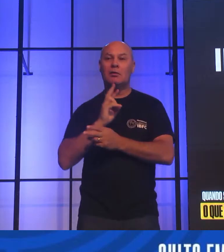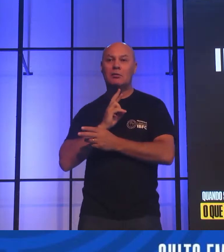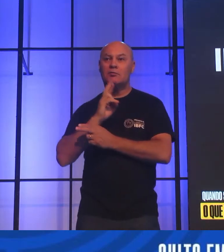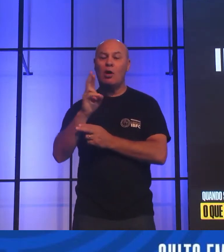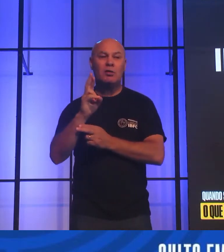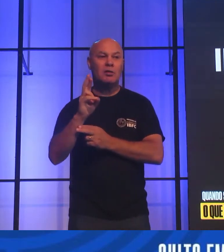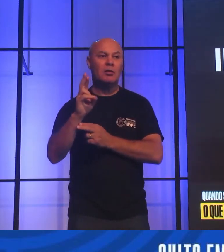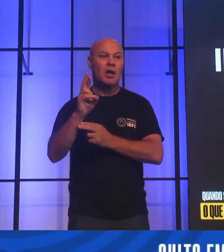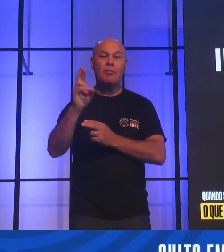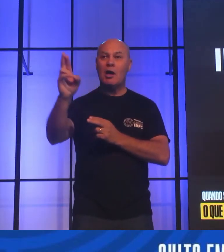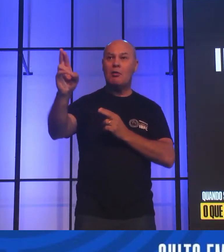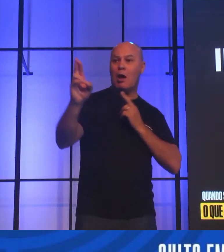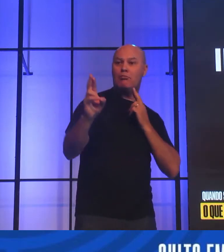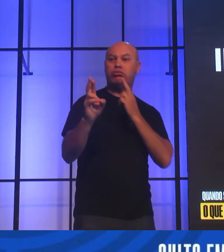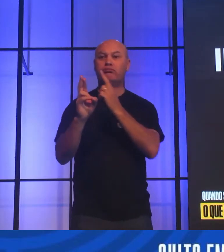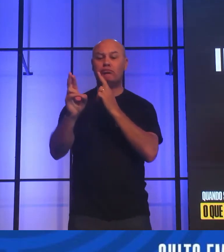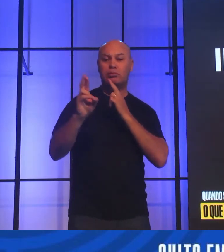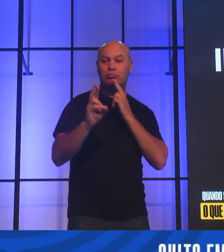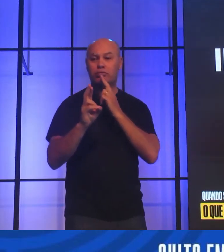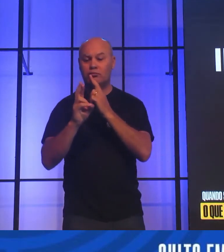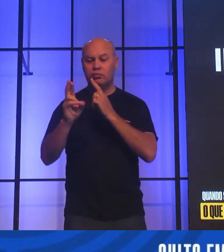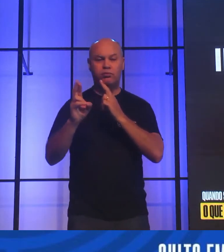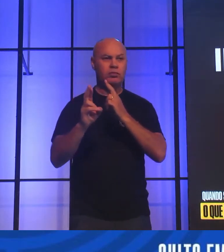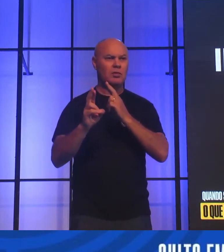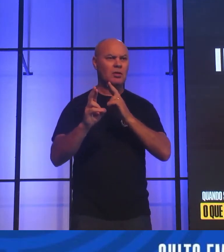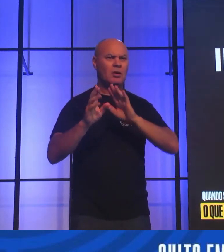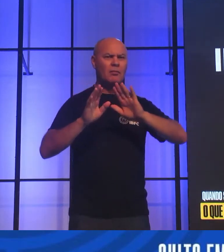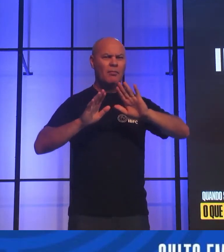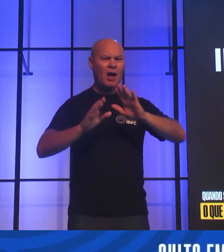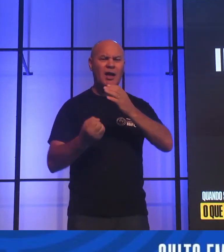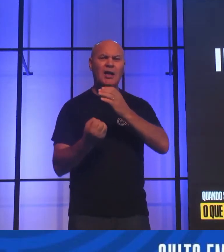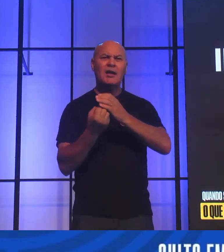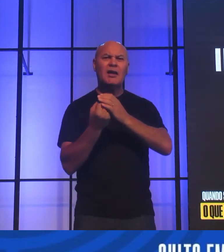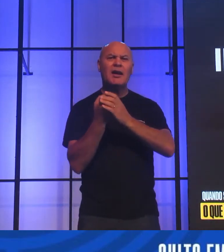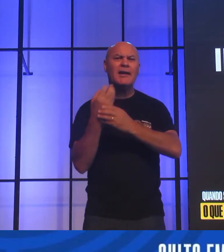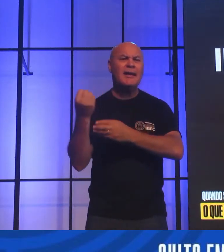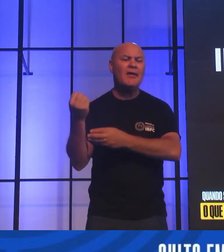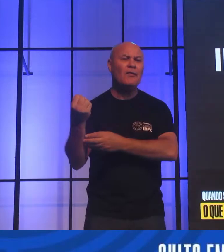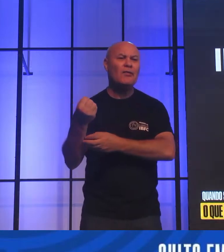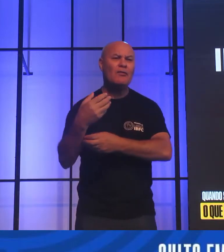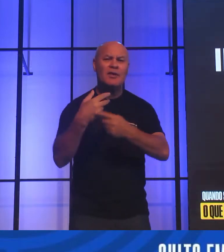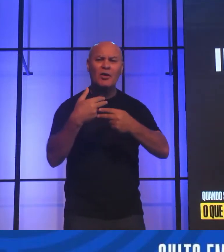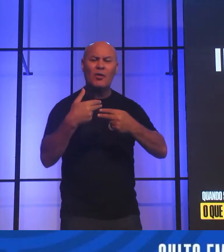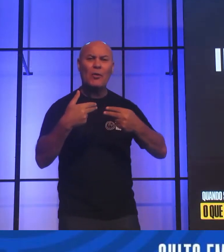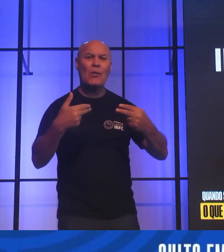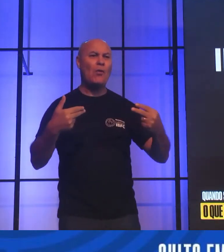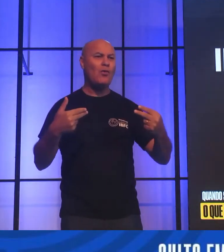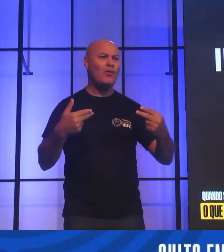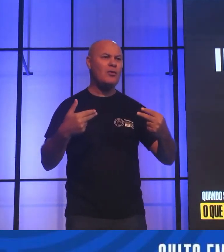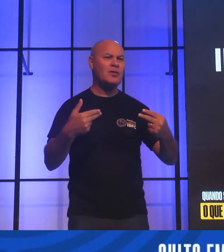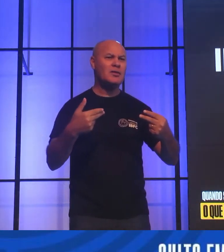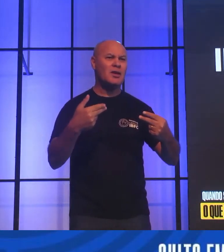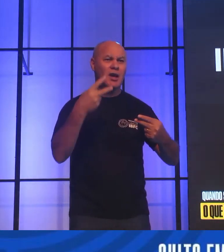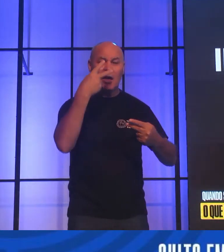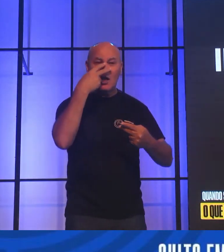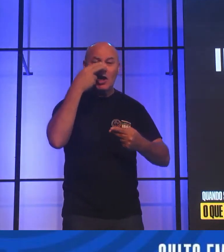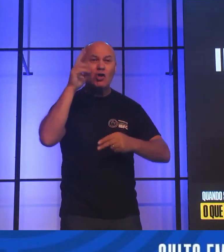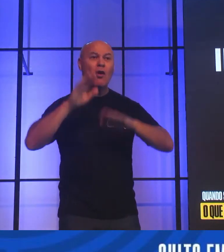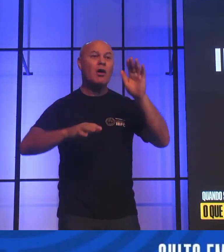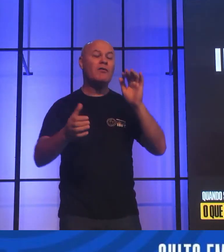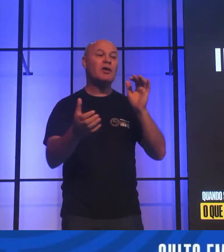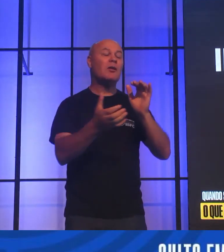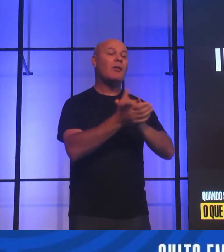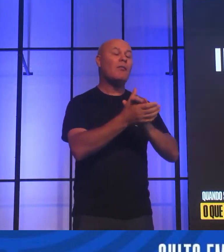muito comum entre marido e mulher. No relacionamento mais próximo, o marido chega e ele